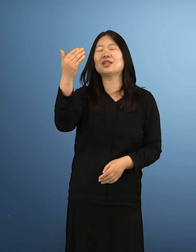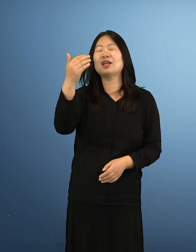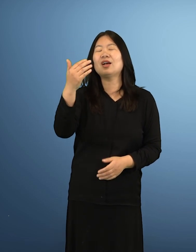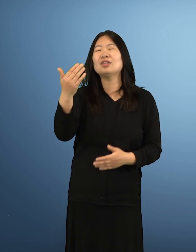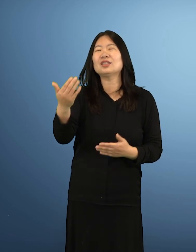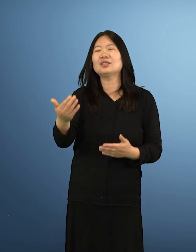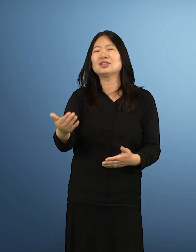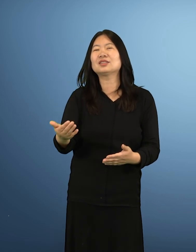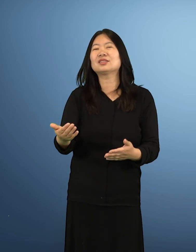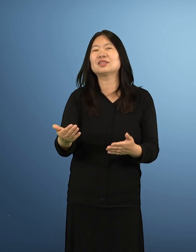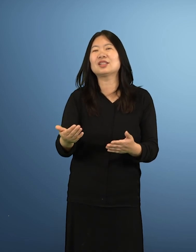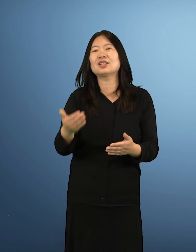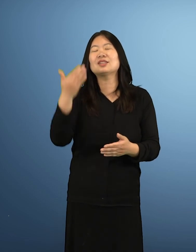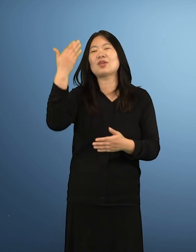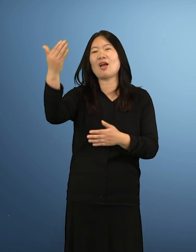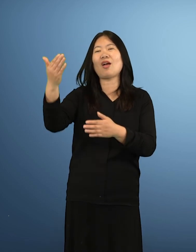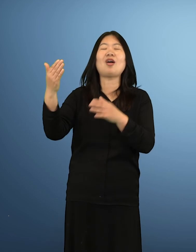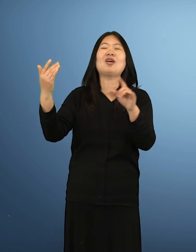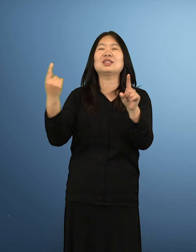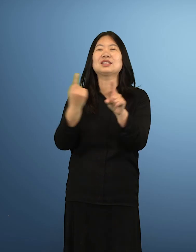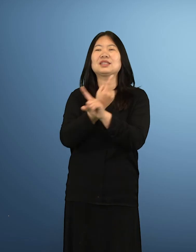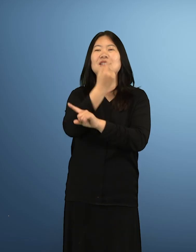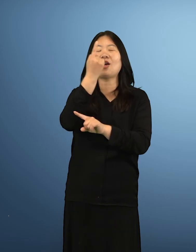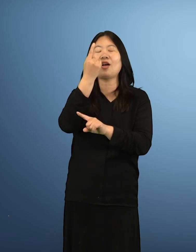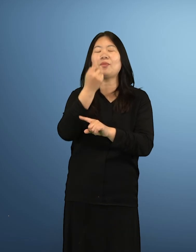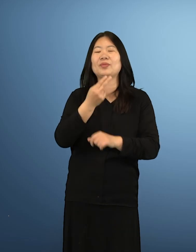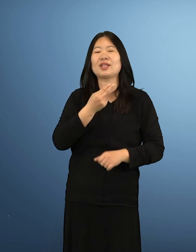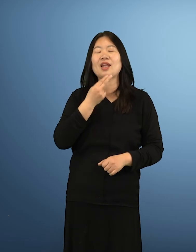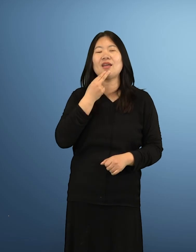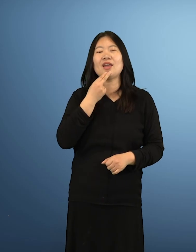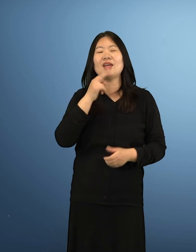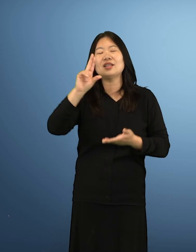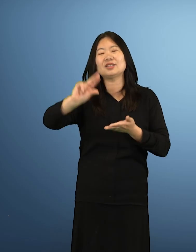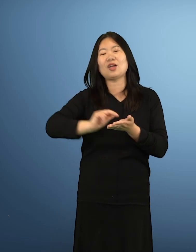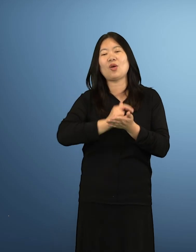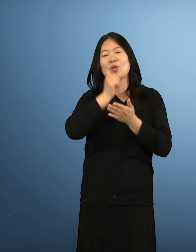돌아서도 그는 변치 않네.